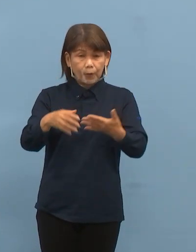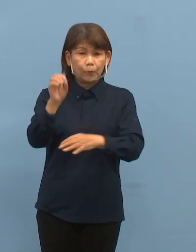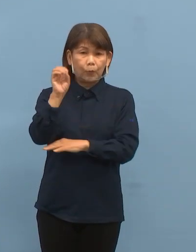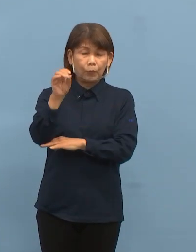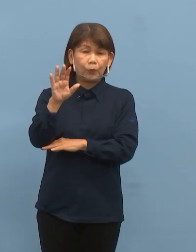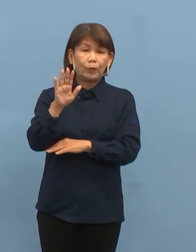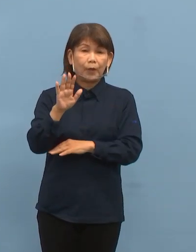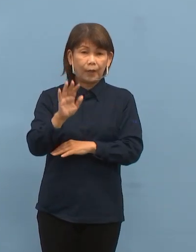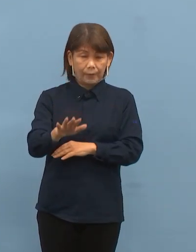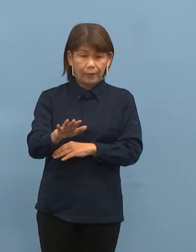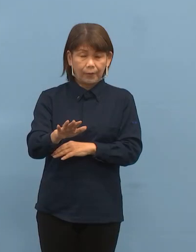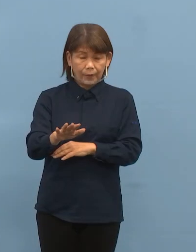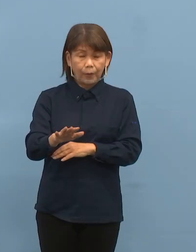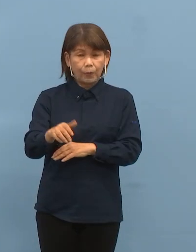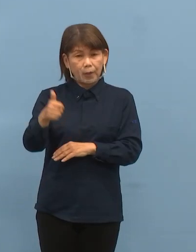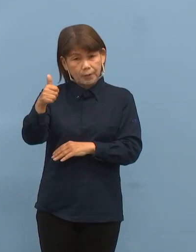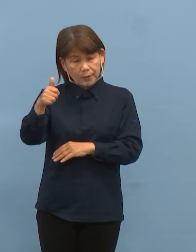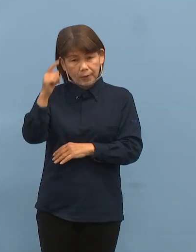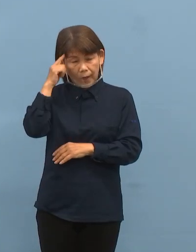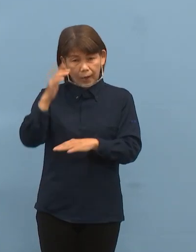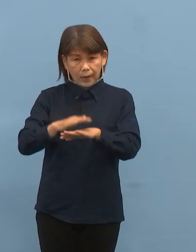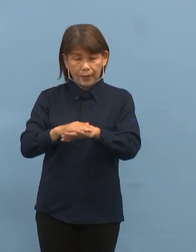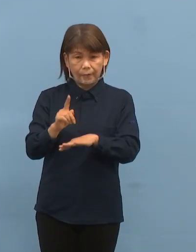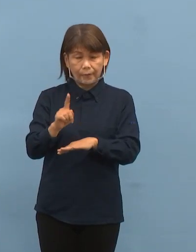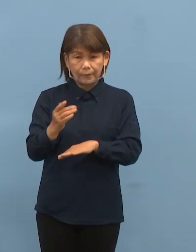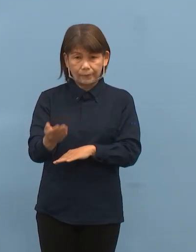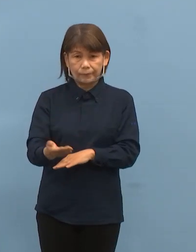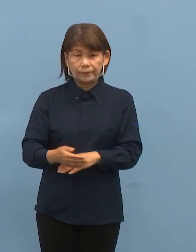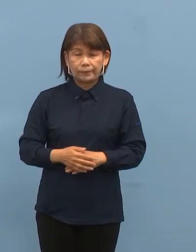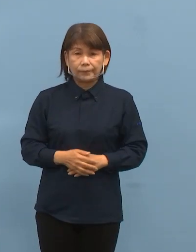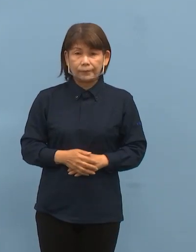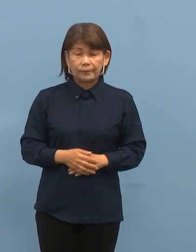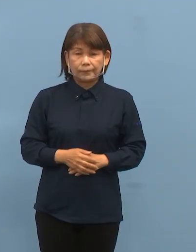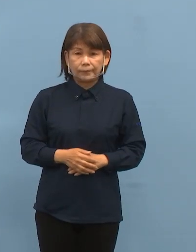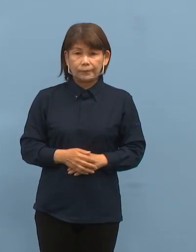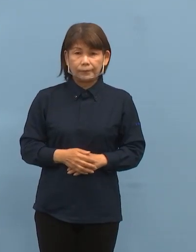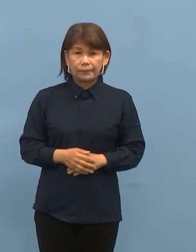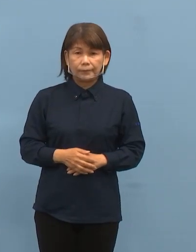、これに対しての知事の見解をお願いします。